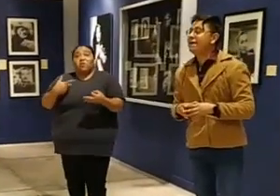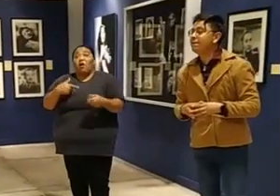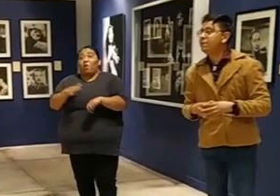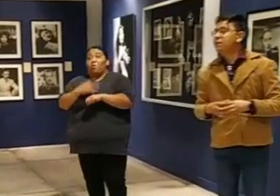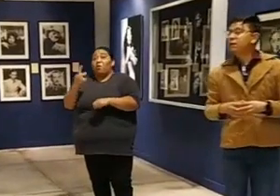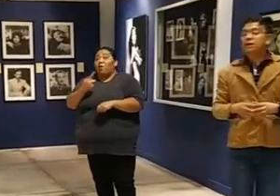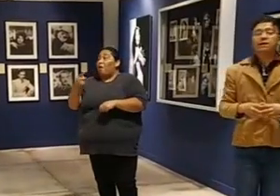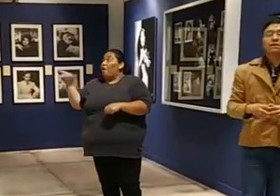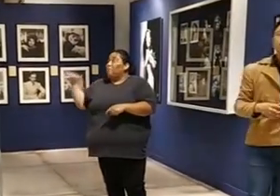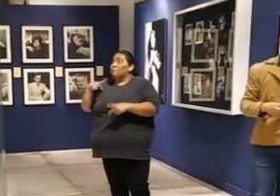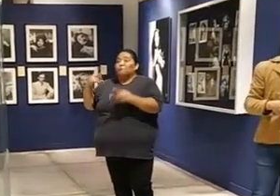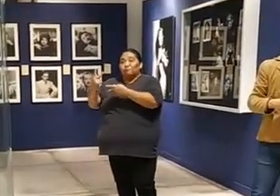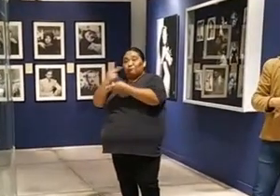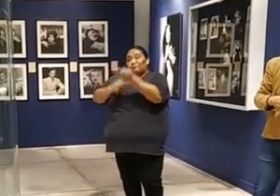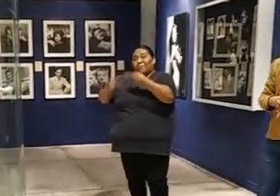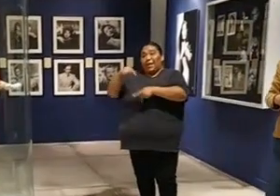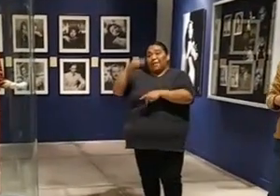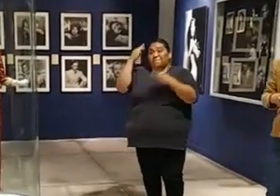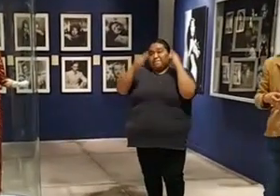Eh,